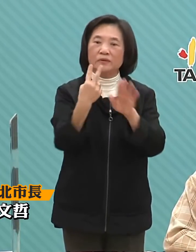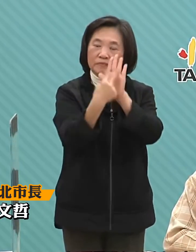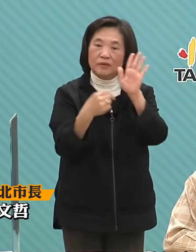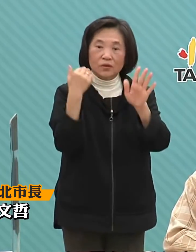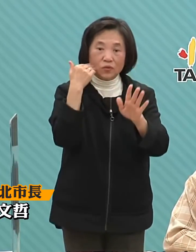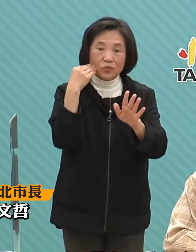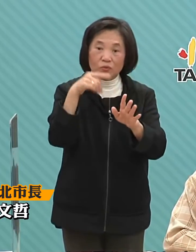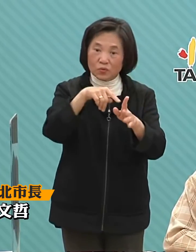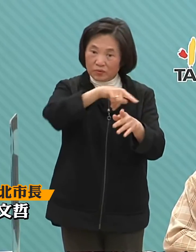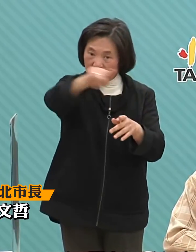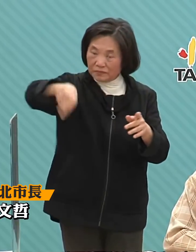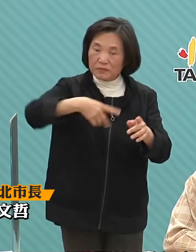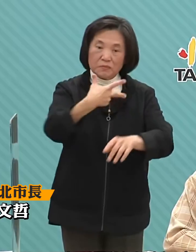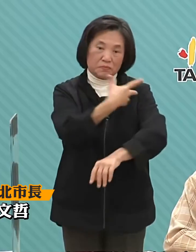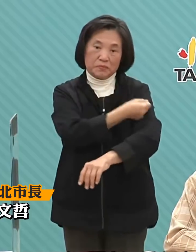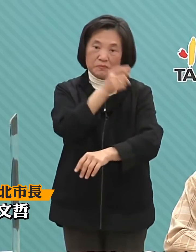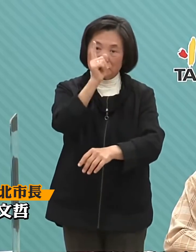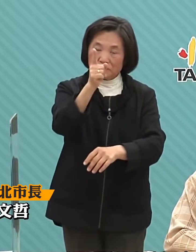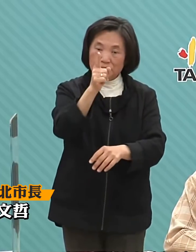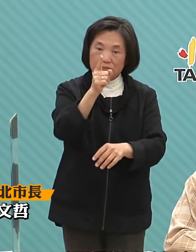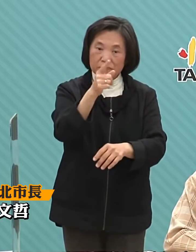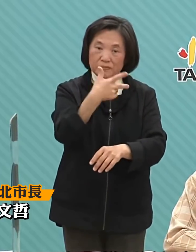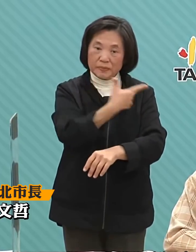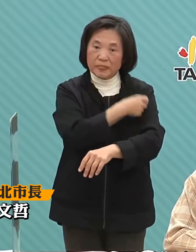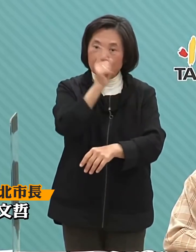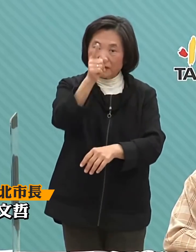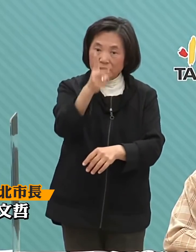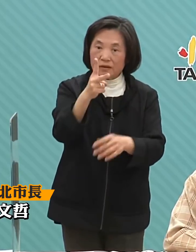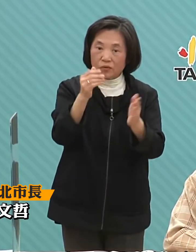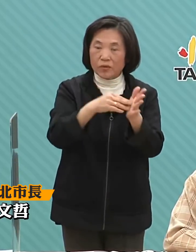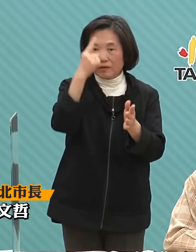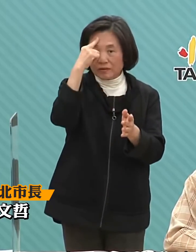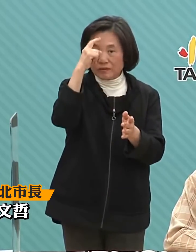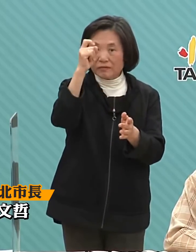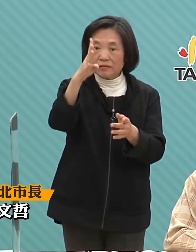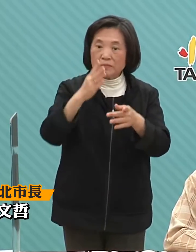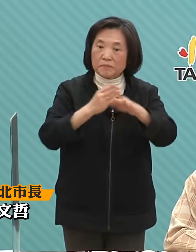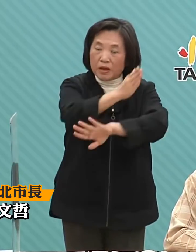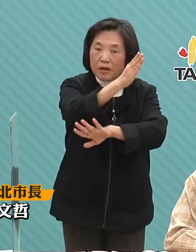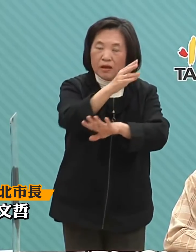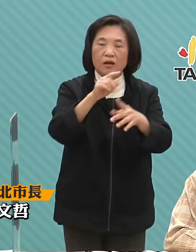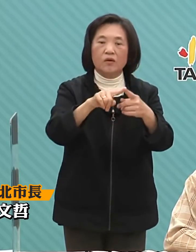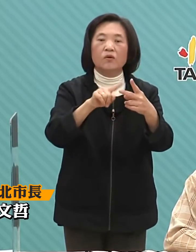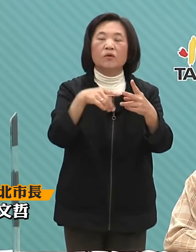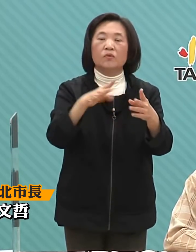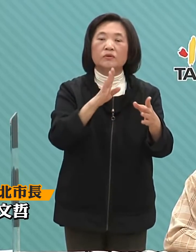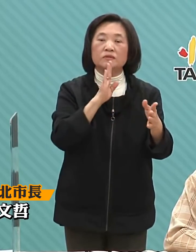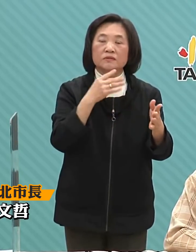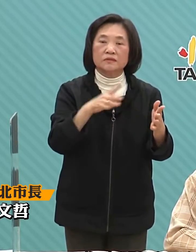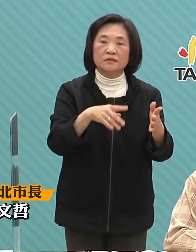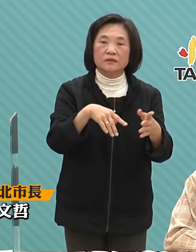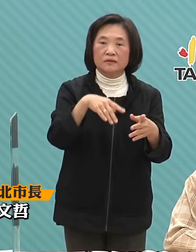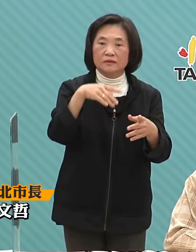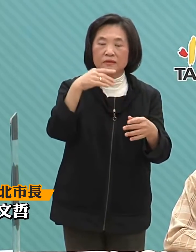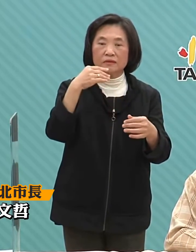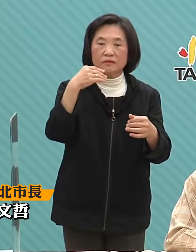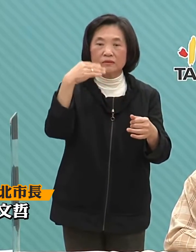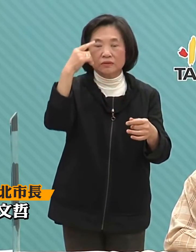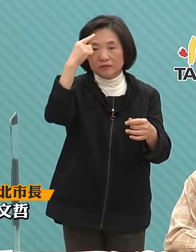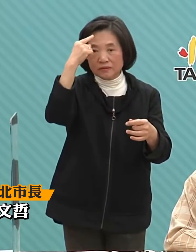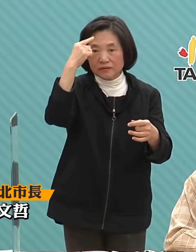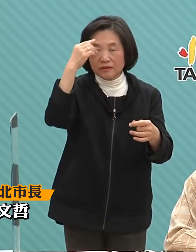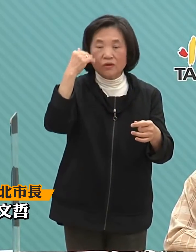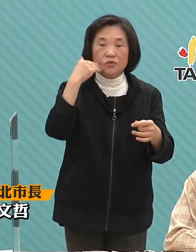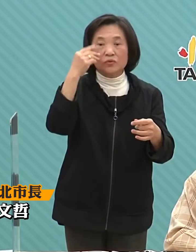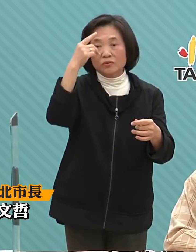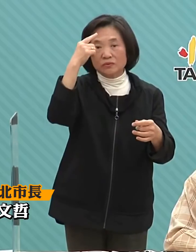打满疫苗超过打满两剂超过14天，或者是打满两剂哈超过3个月又打第